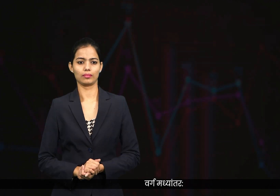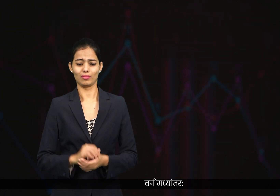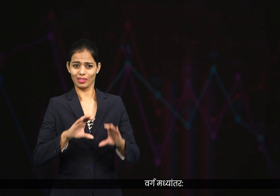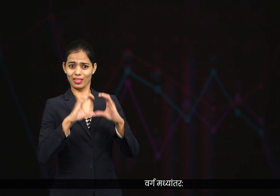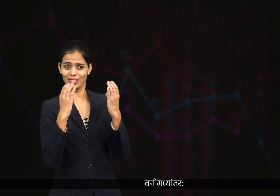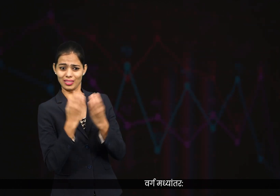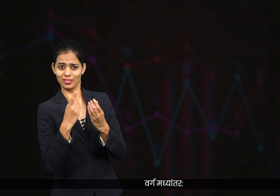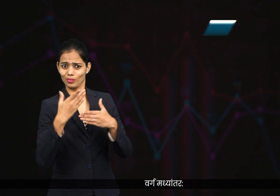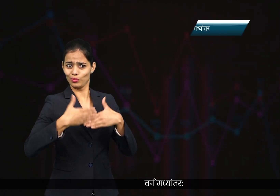वर्ग मध्यांतर.